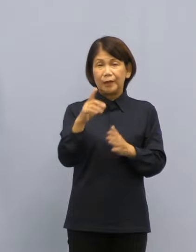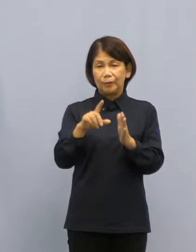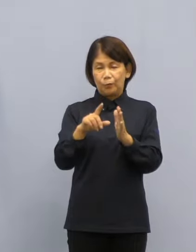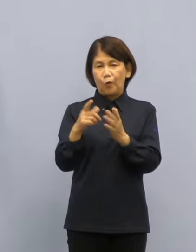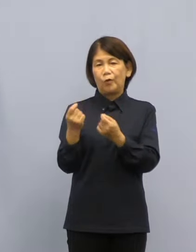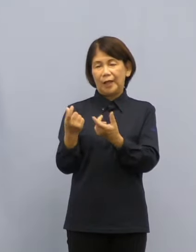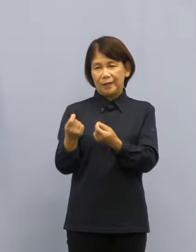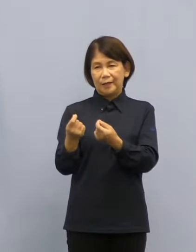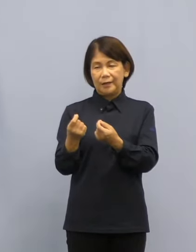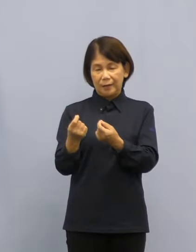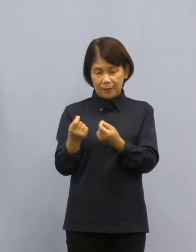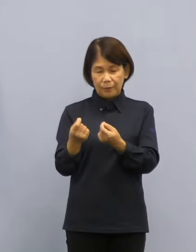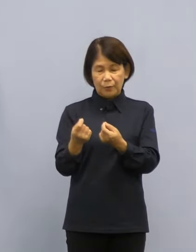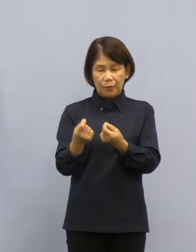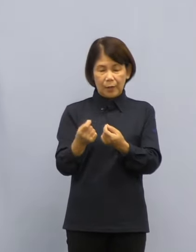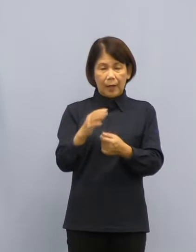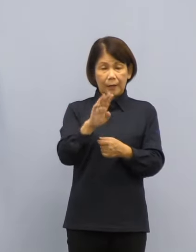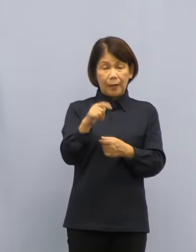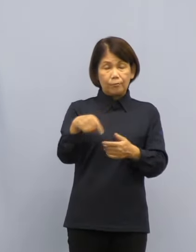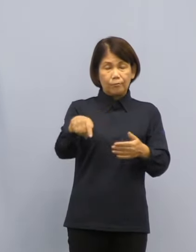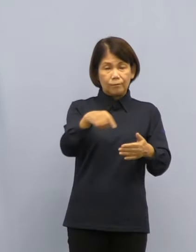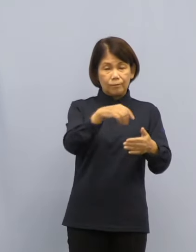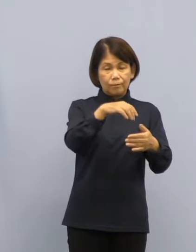けど享受できるようなそんな